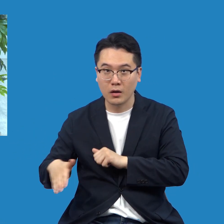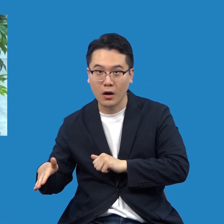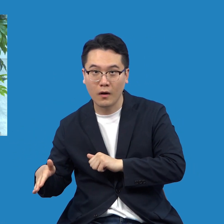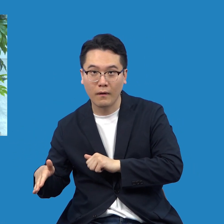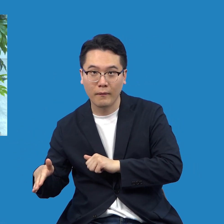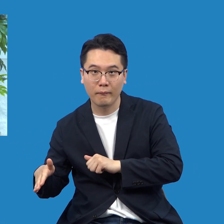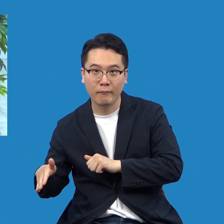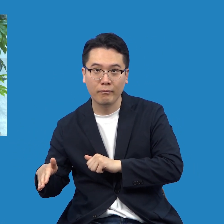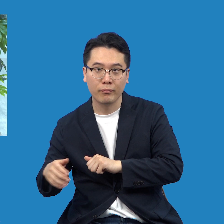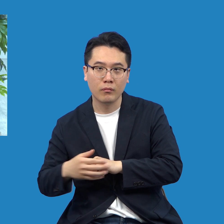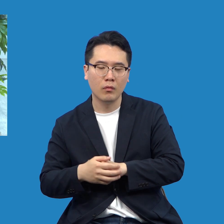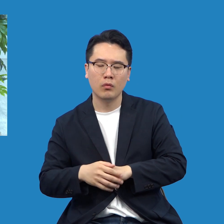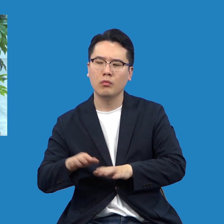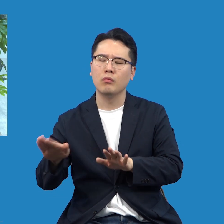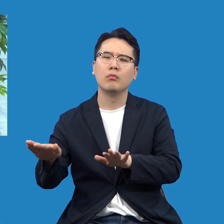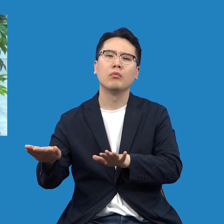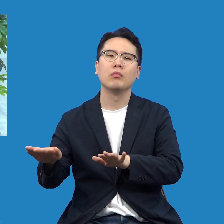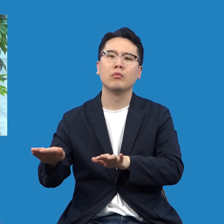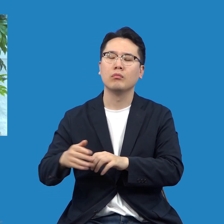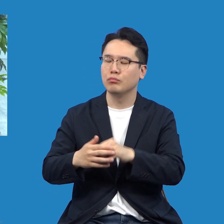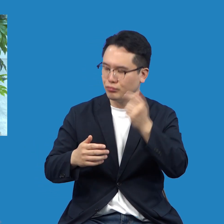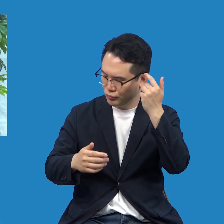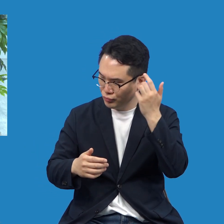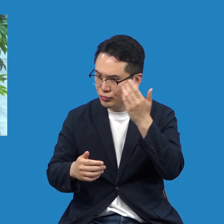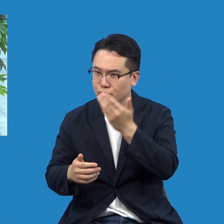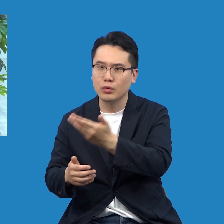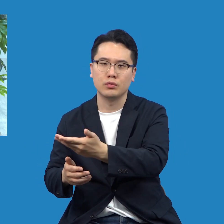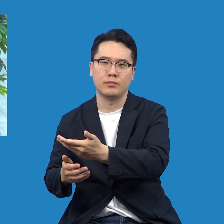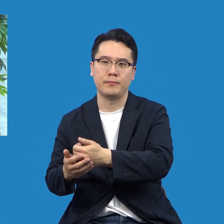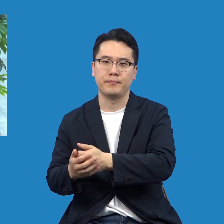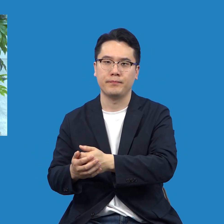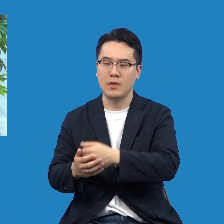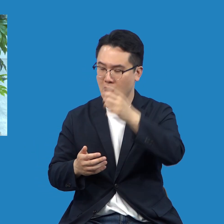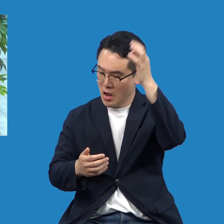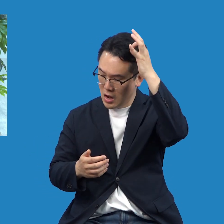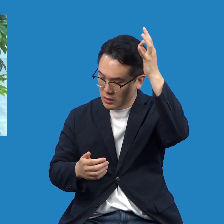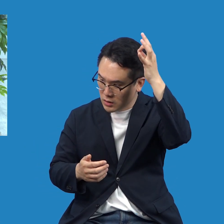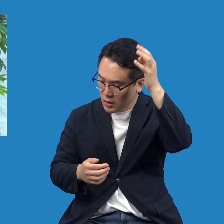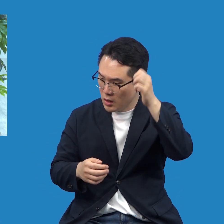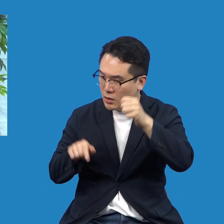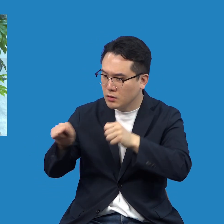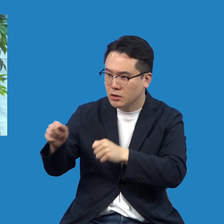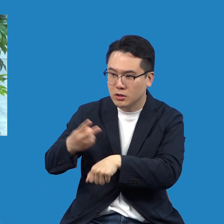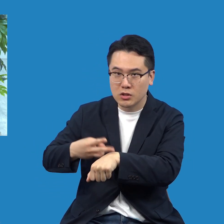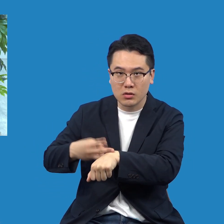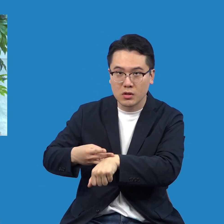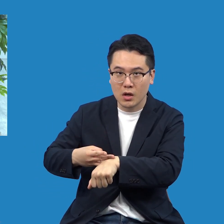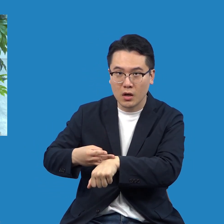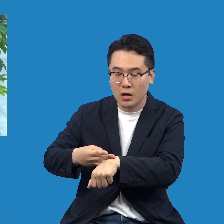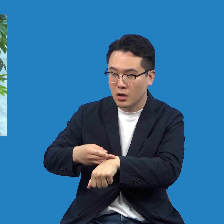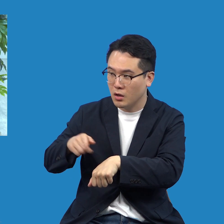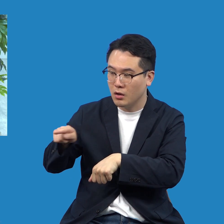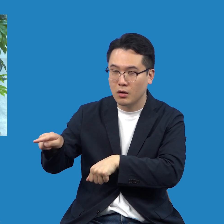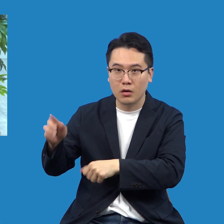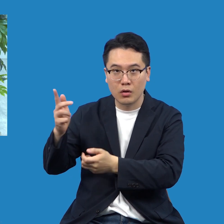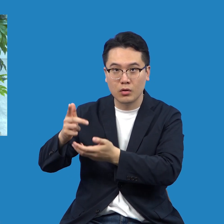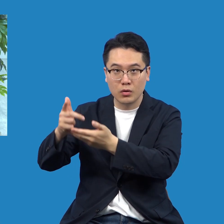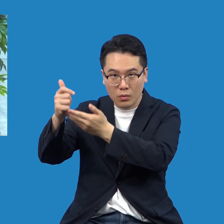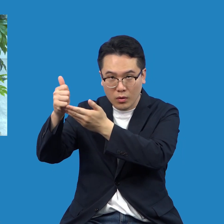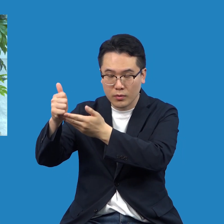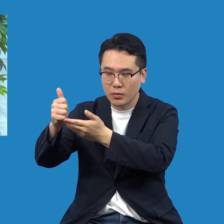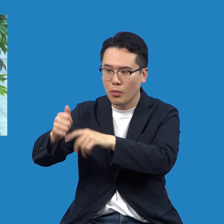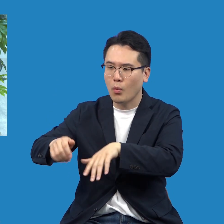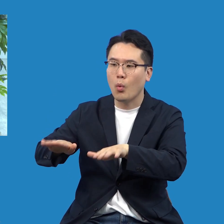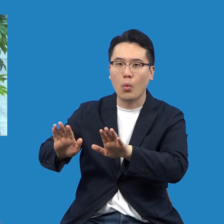신학생들이 물었습니다. 야훼께서 당신의 선생 오늘 하늘로